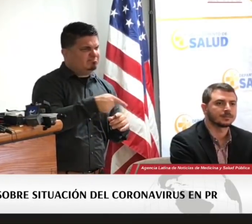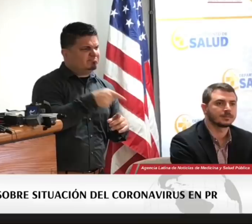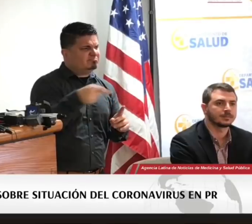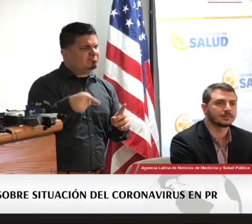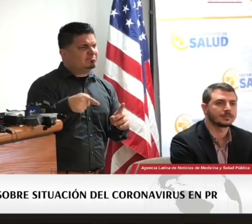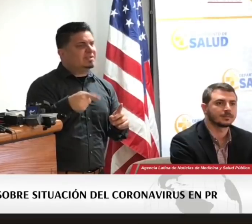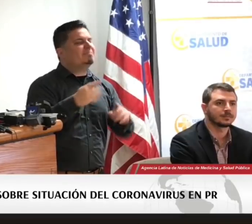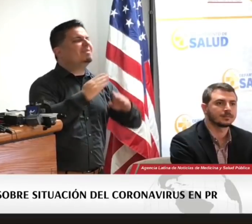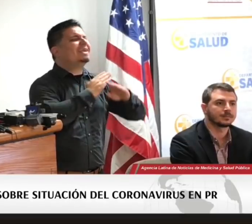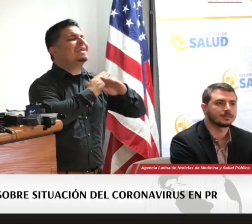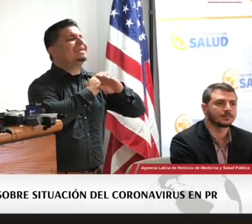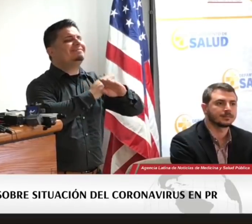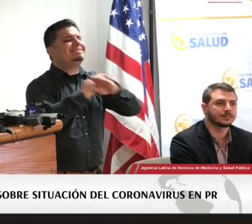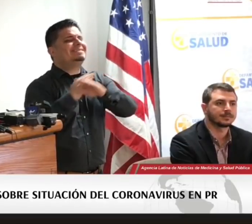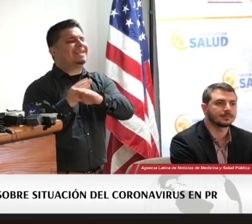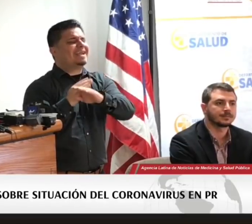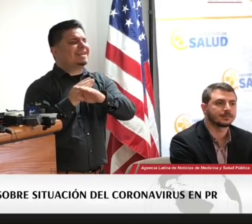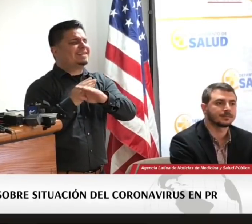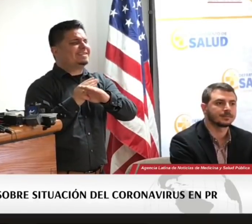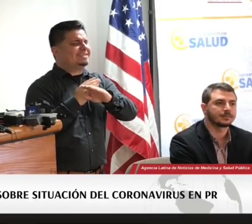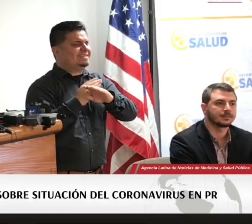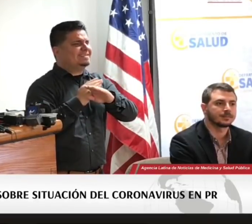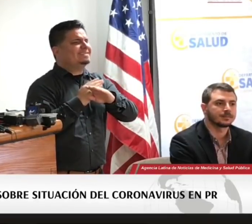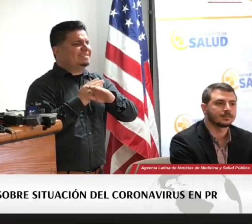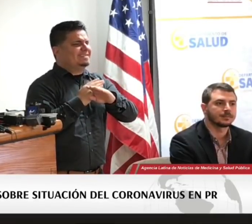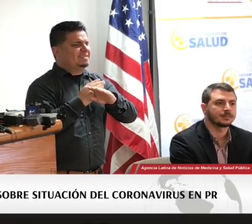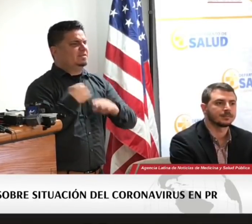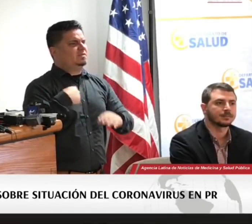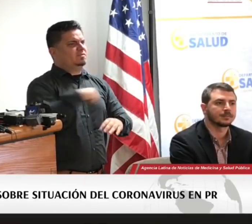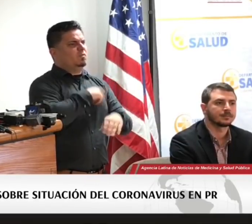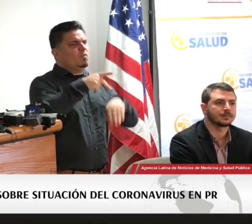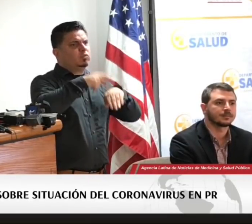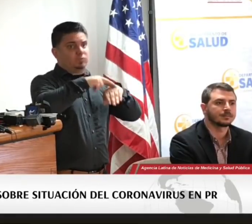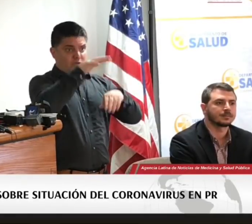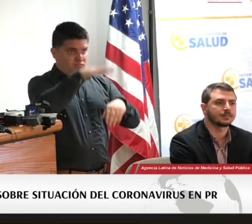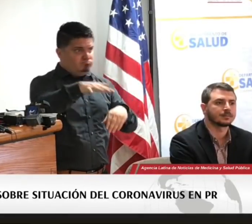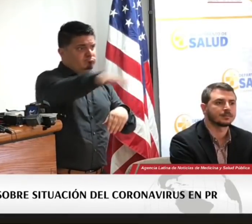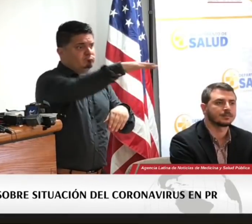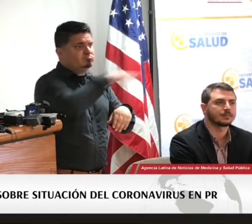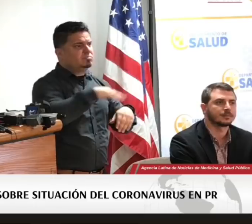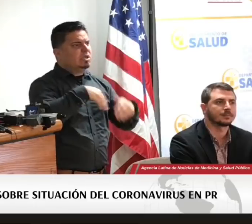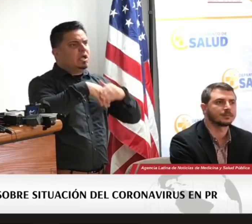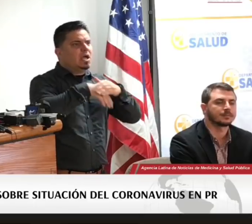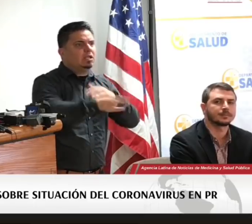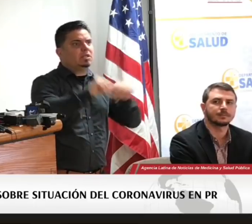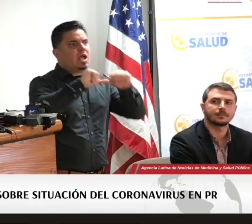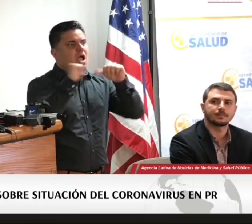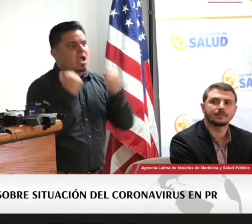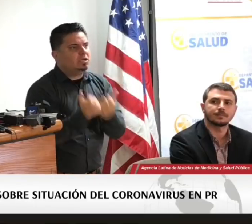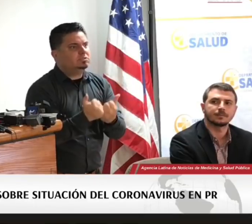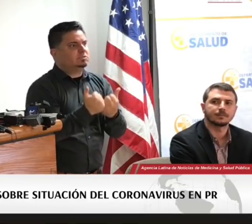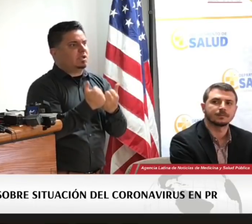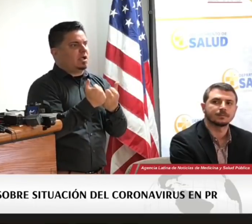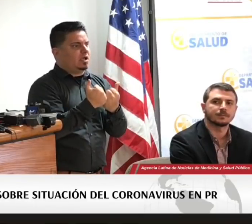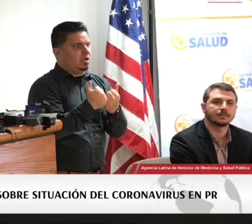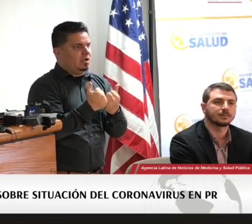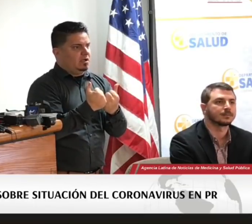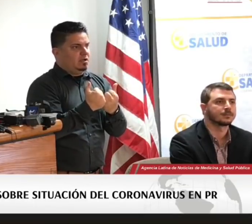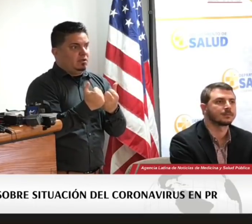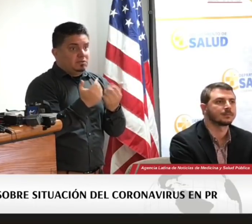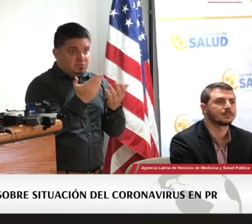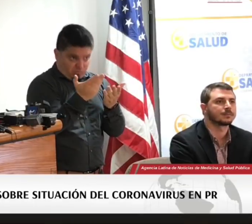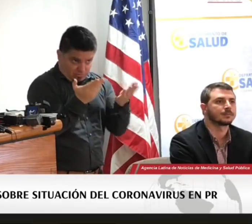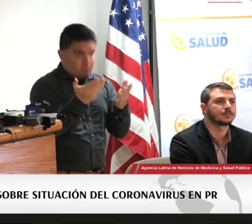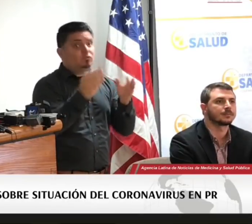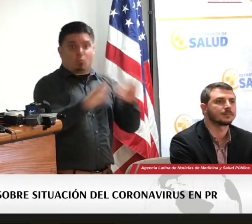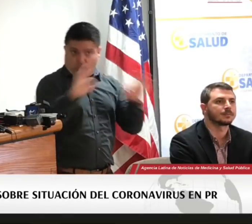lo más posible que nuestros ciudadanos vayan a las agencias que no sea para un servicio esencial y que nosotros